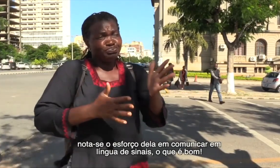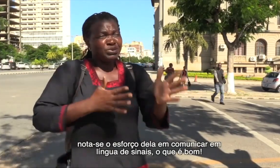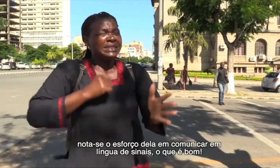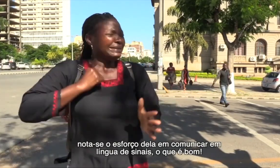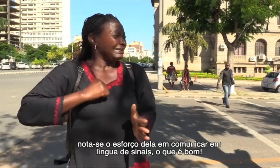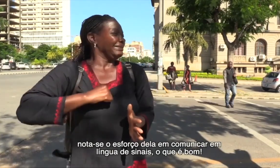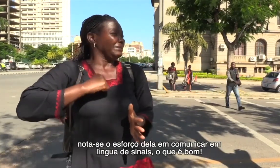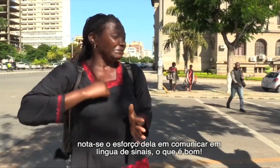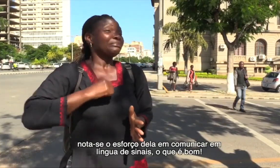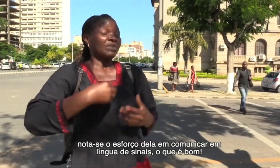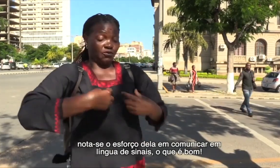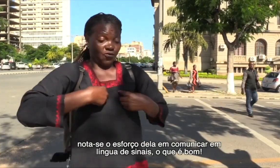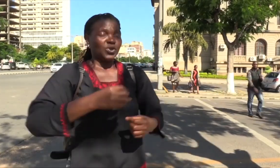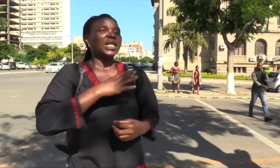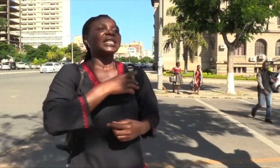bom.